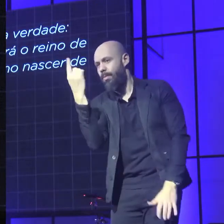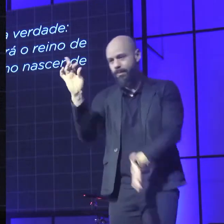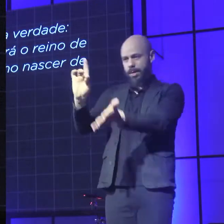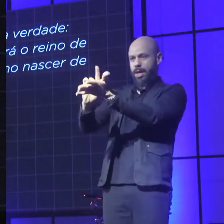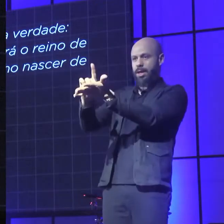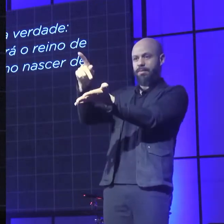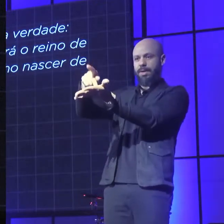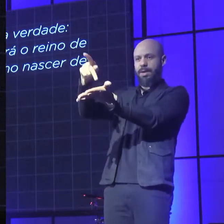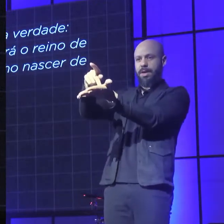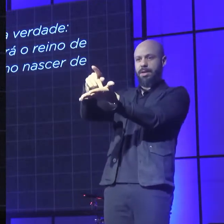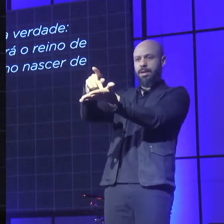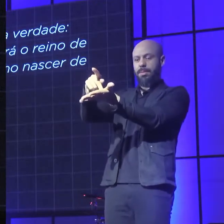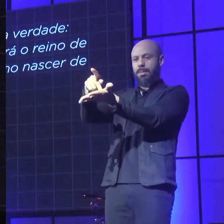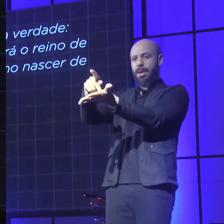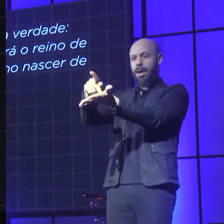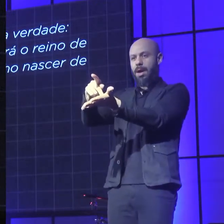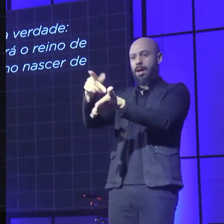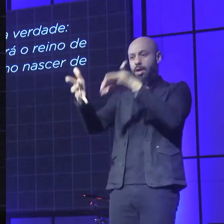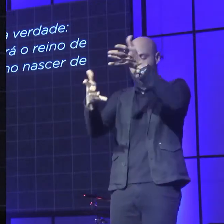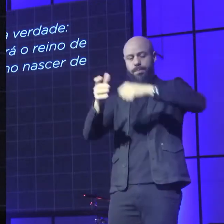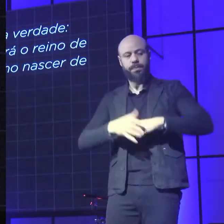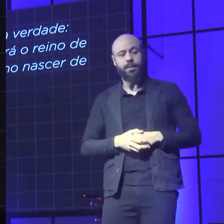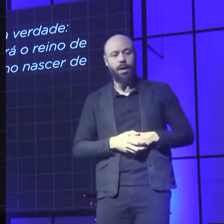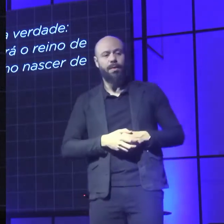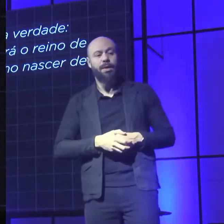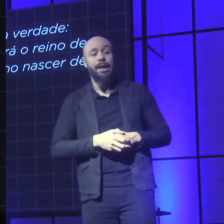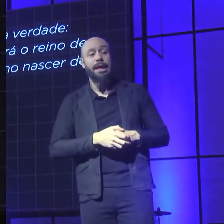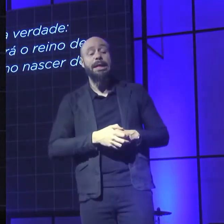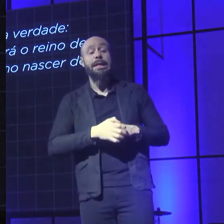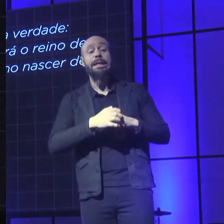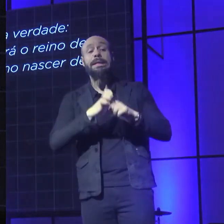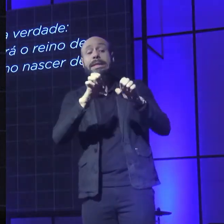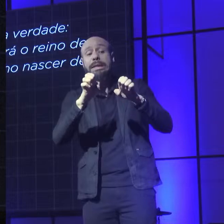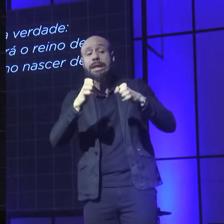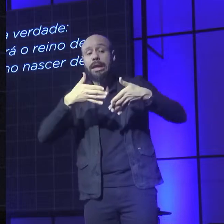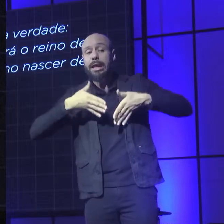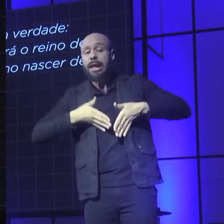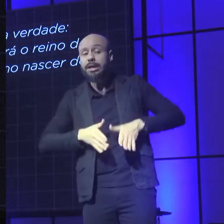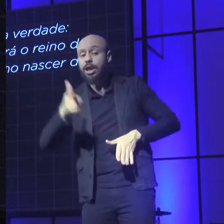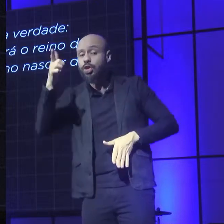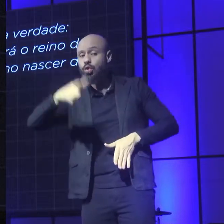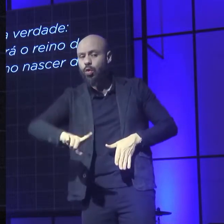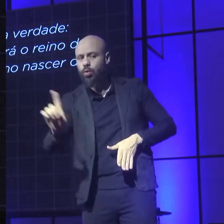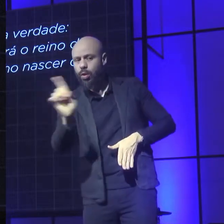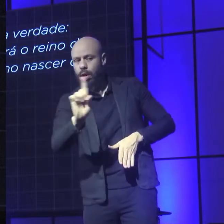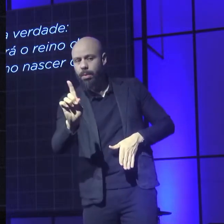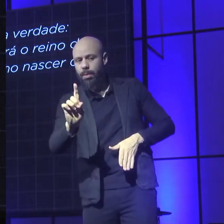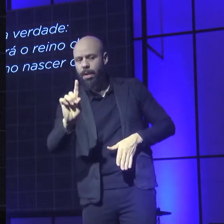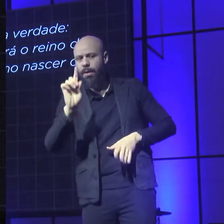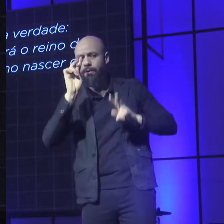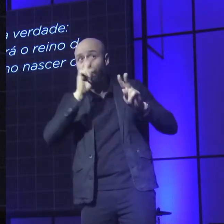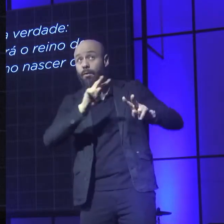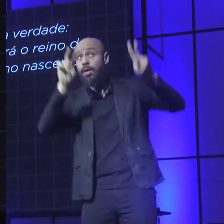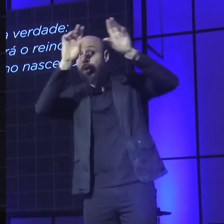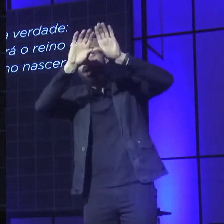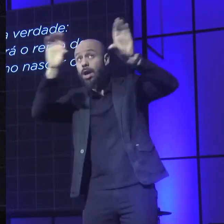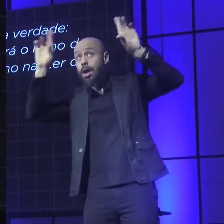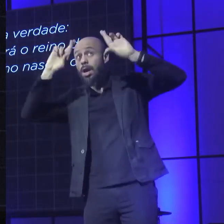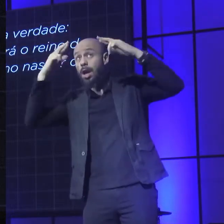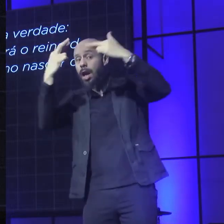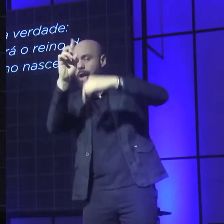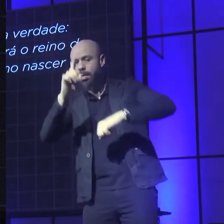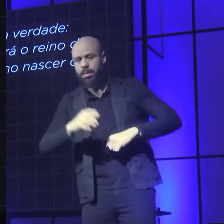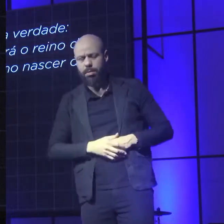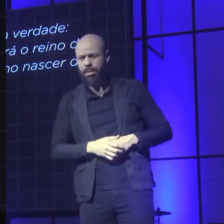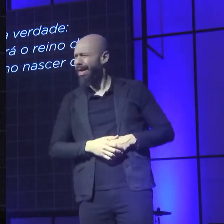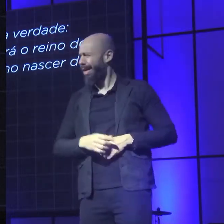a verdade é a seguinte: quem não nascer de novo, não verá o reino de Deus. Como pode um velho nascer